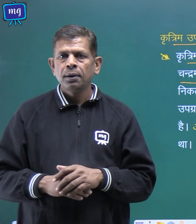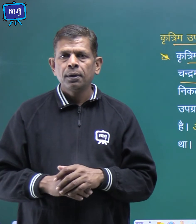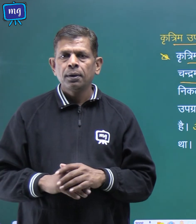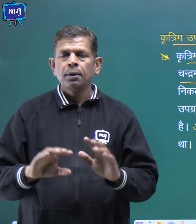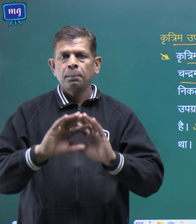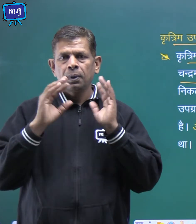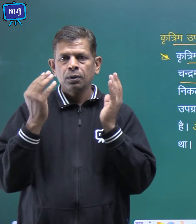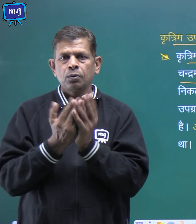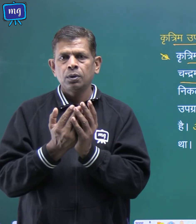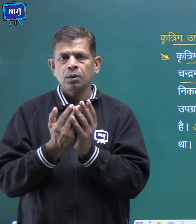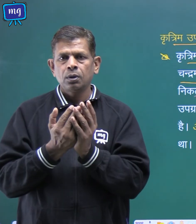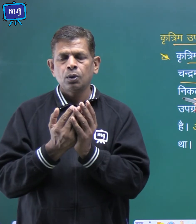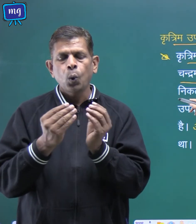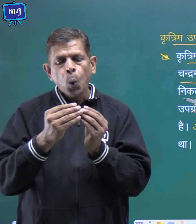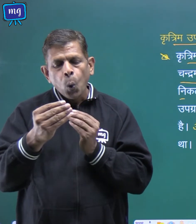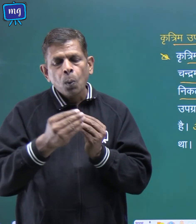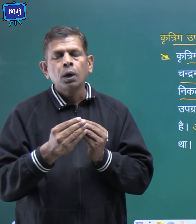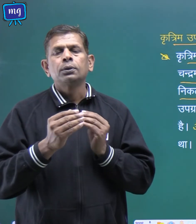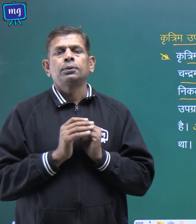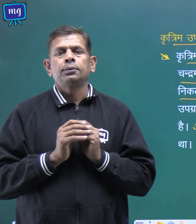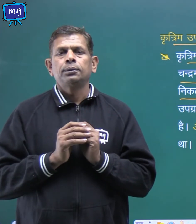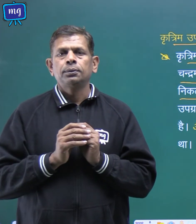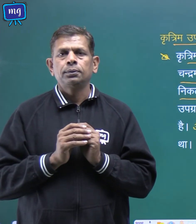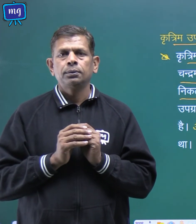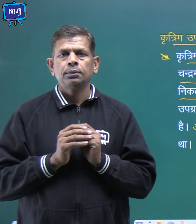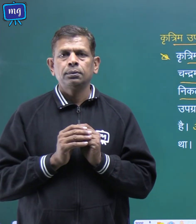पृथ्वी के बहुत निकट हैं।